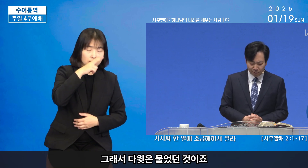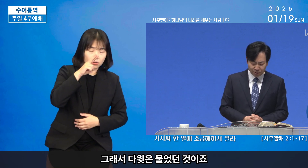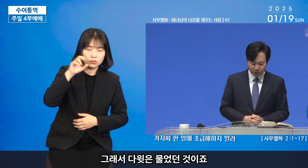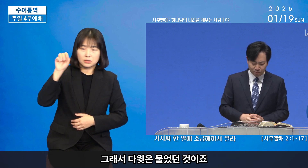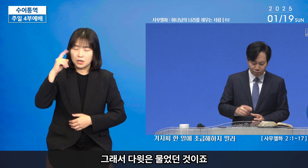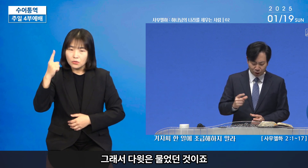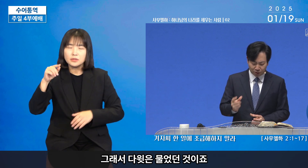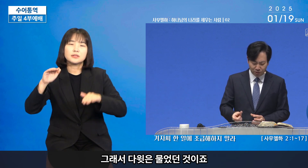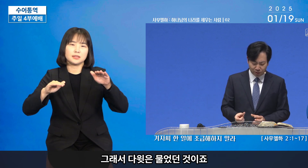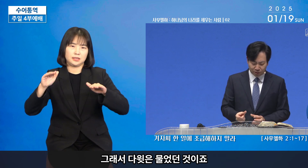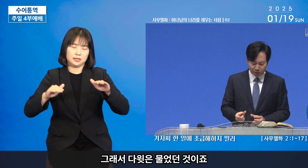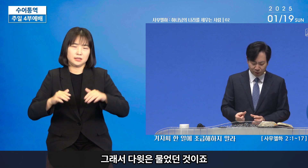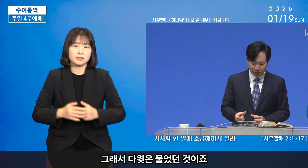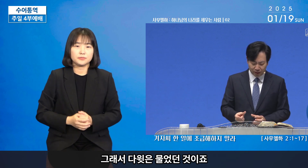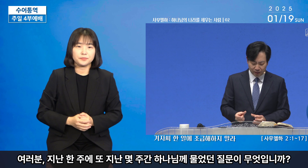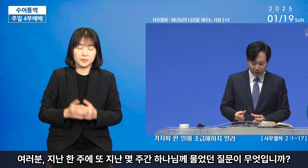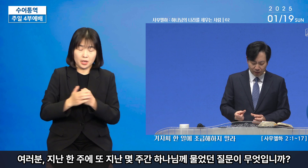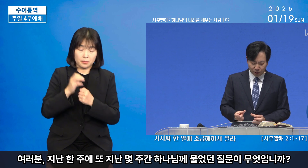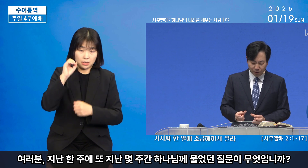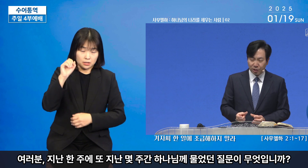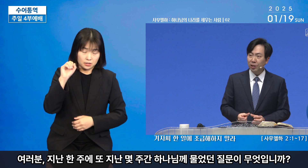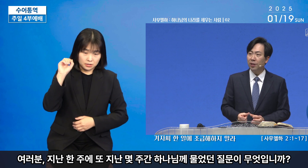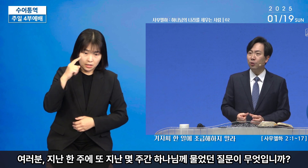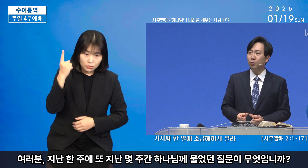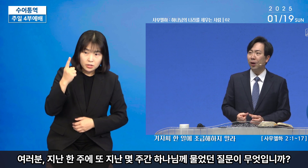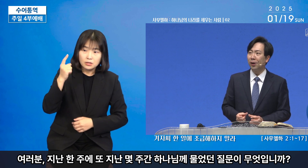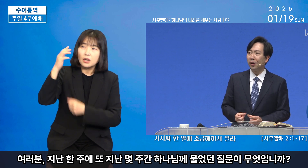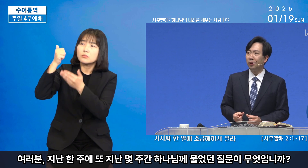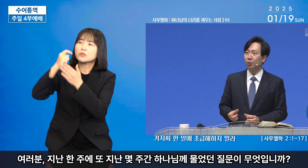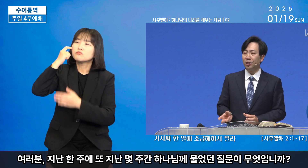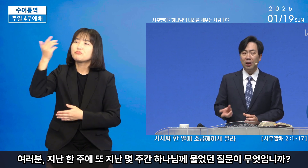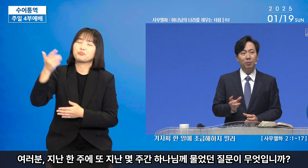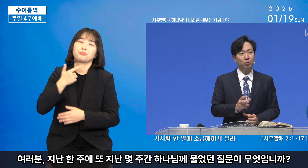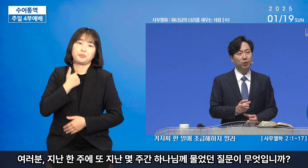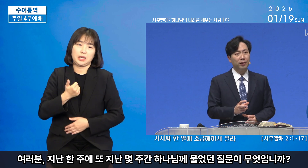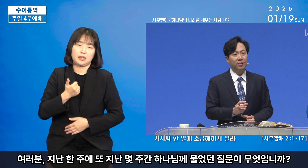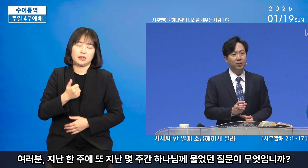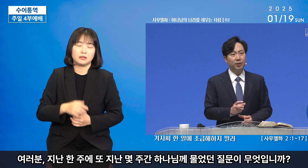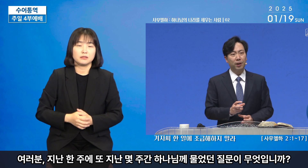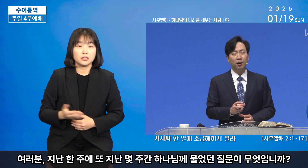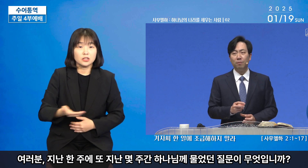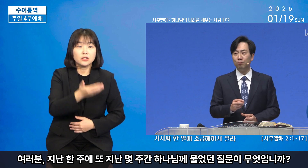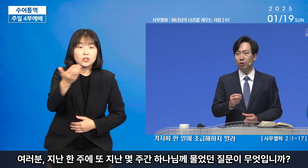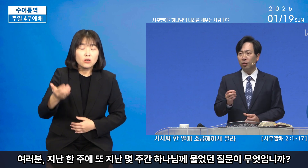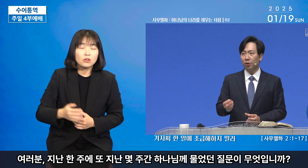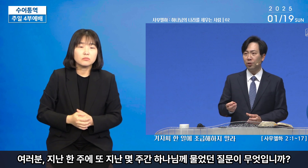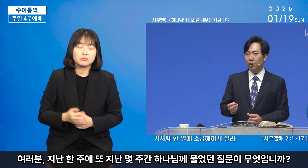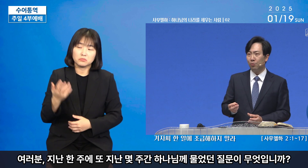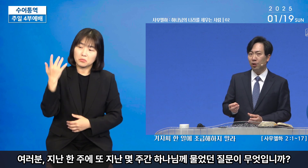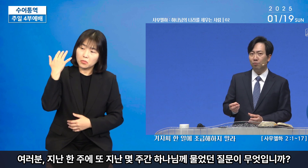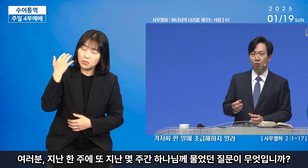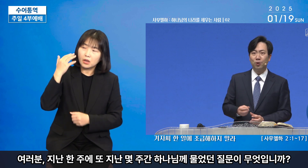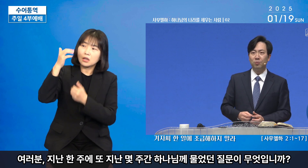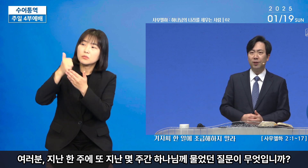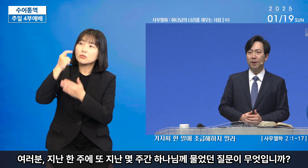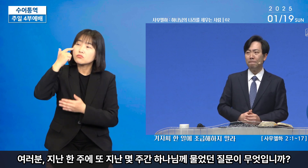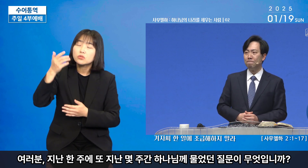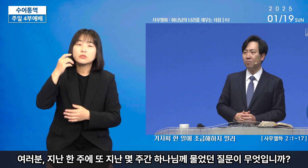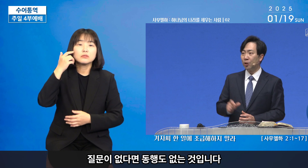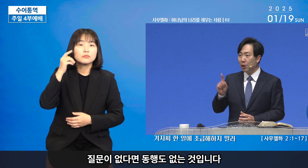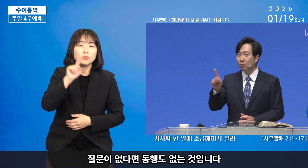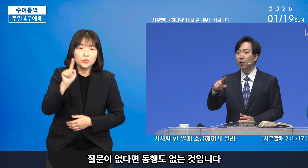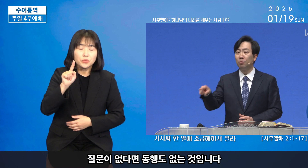그래서 다윗은 물었던 것이죠. 여러분, 지난 한 주에 또 지난 몇 주간 하나님께 물었던 질문이